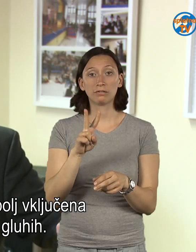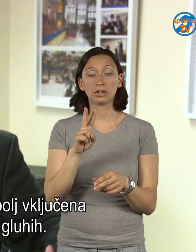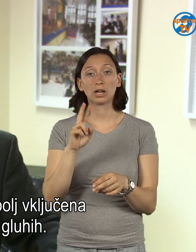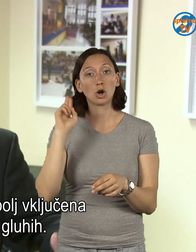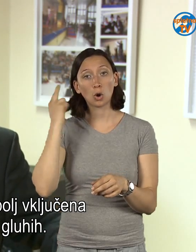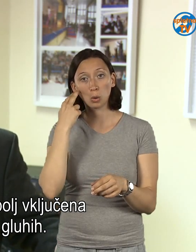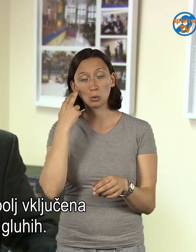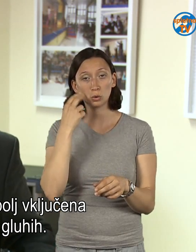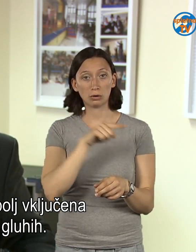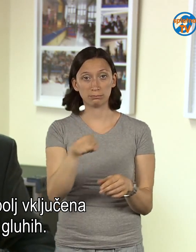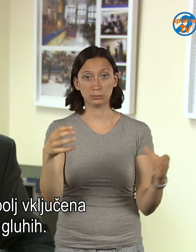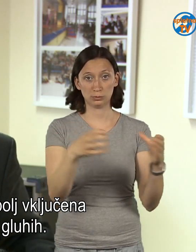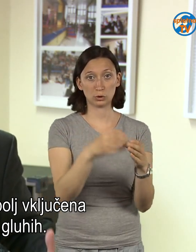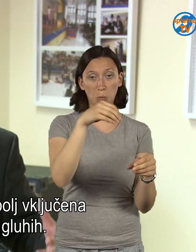impaired people.